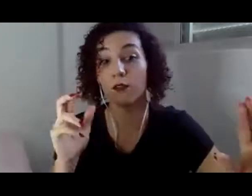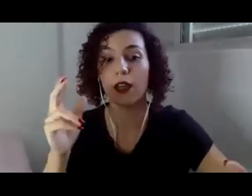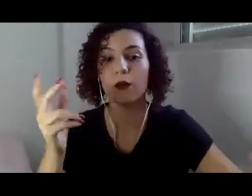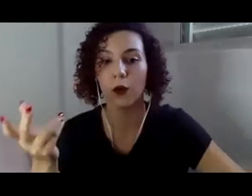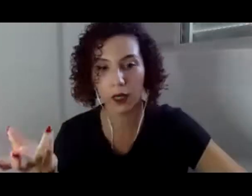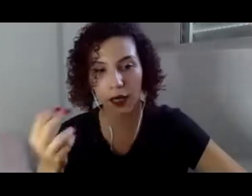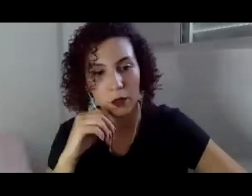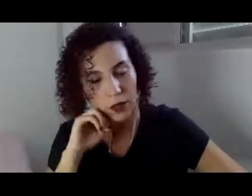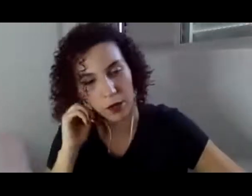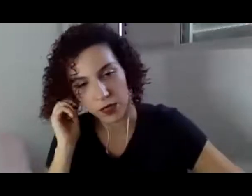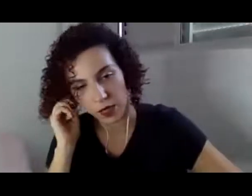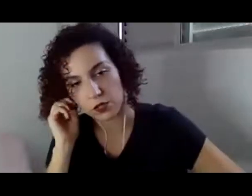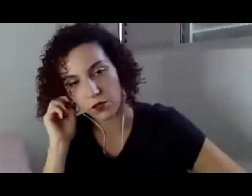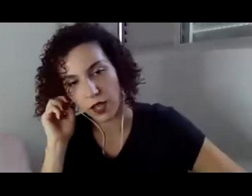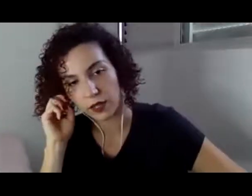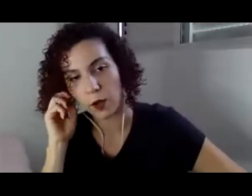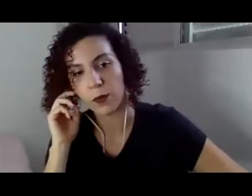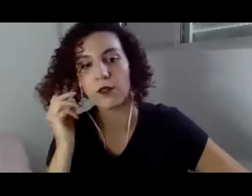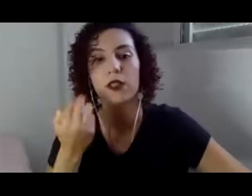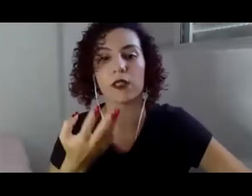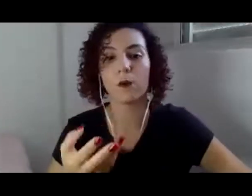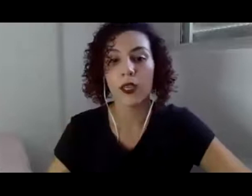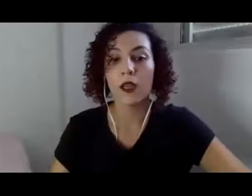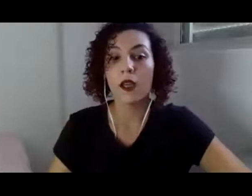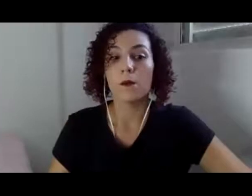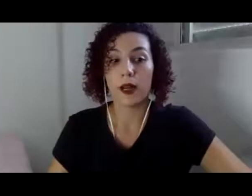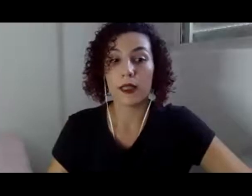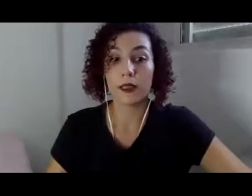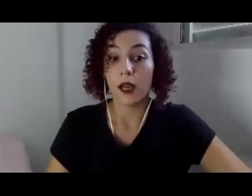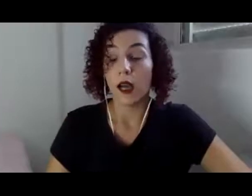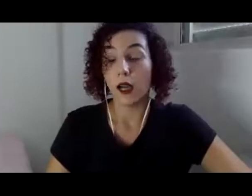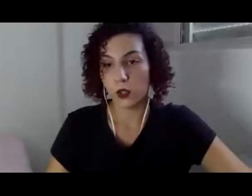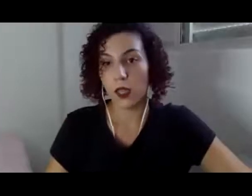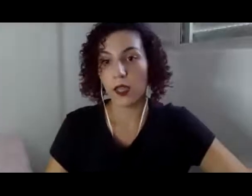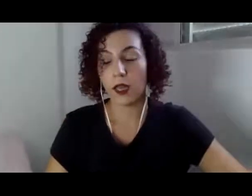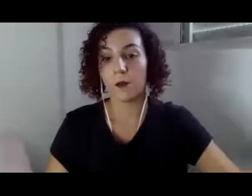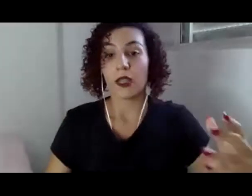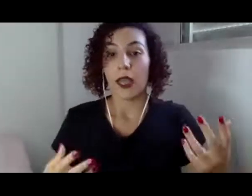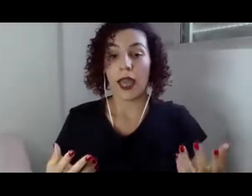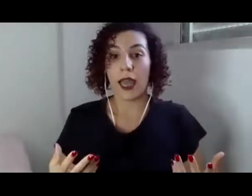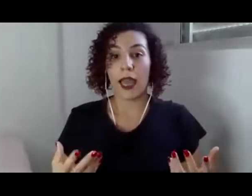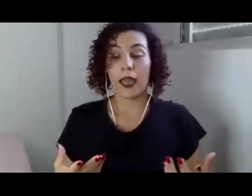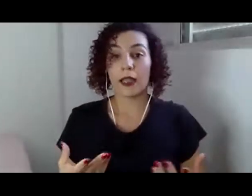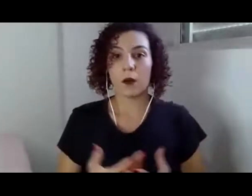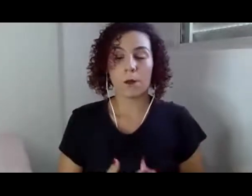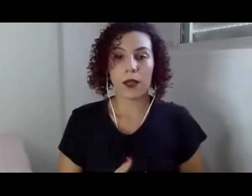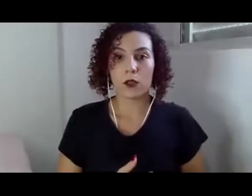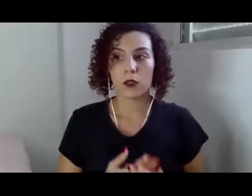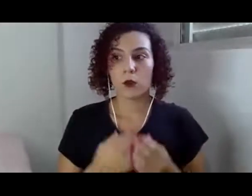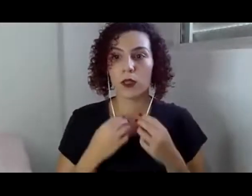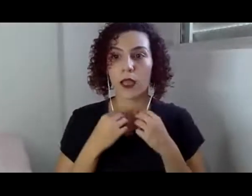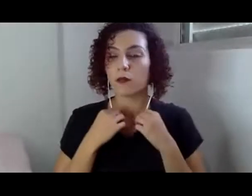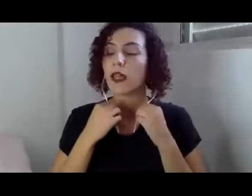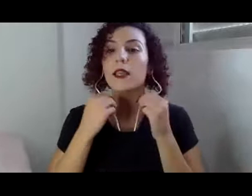de defeito orgânico, né? Mas aí a gente vê até que é uma definição mais antiga. Então, a